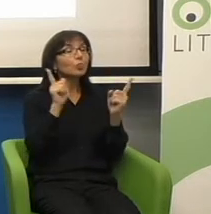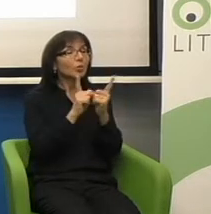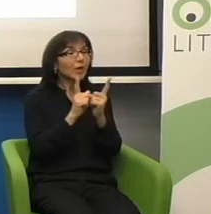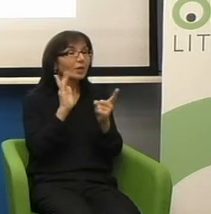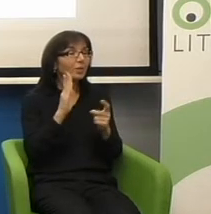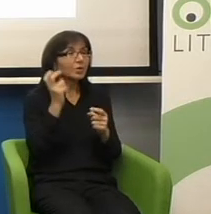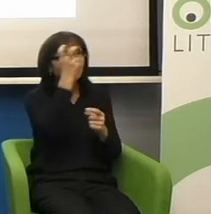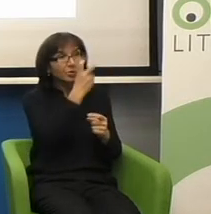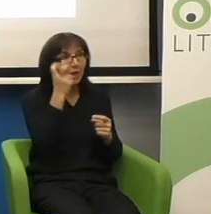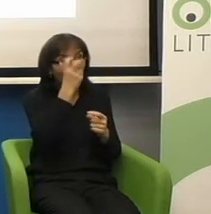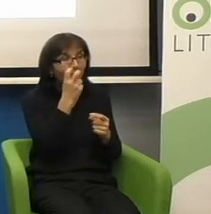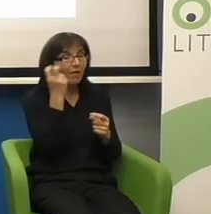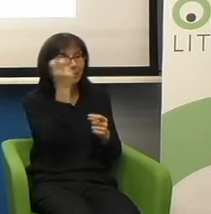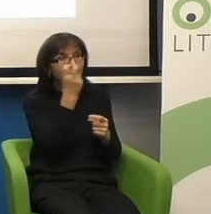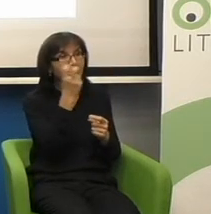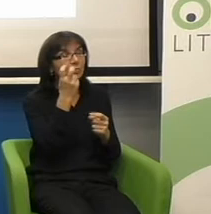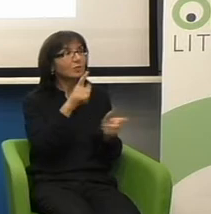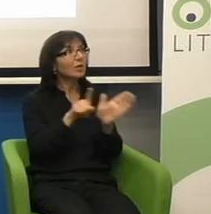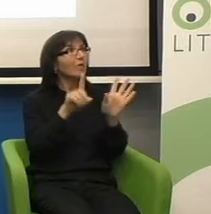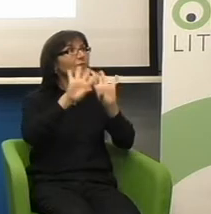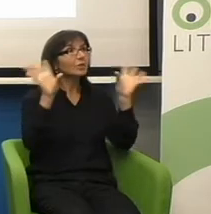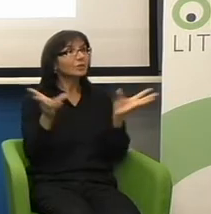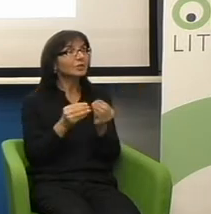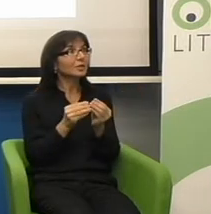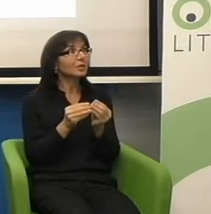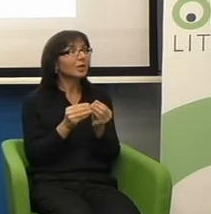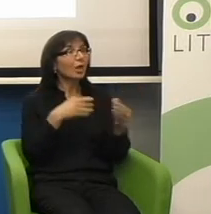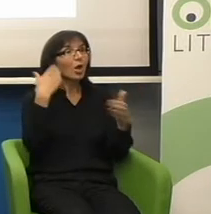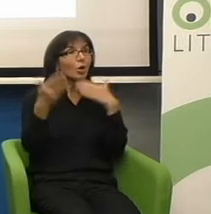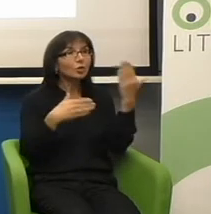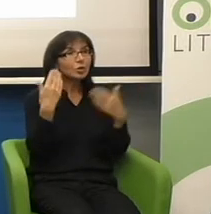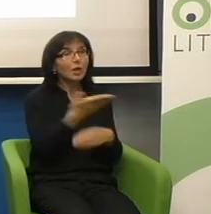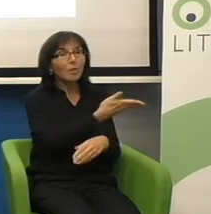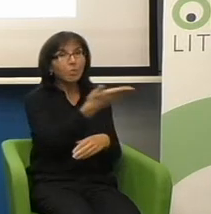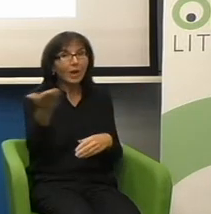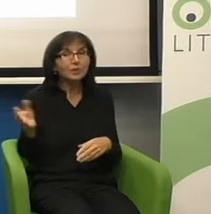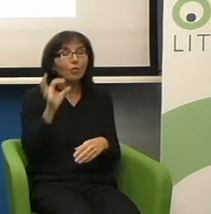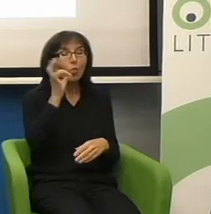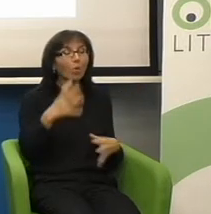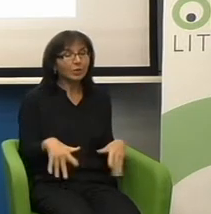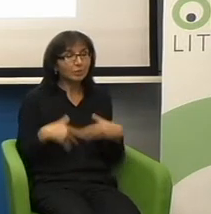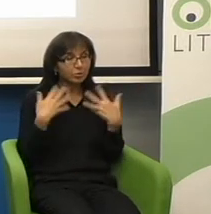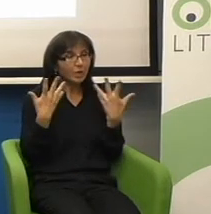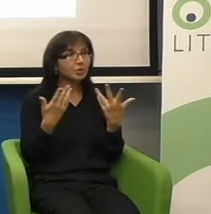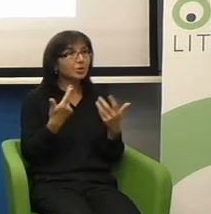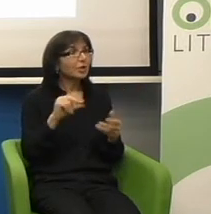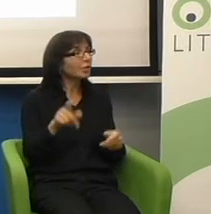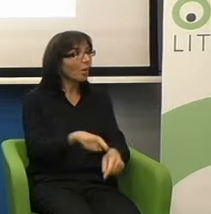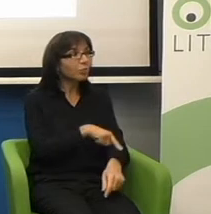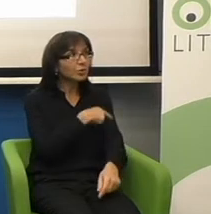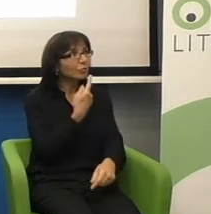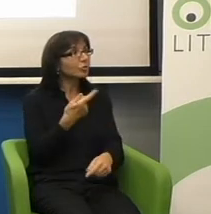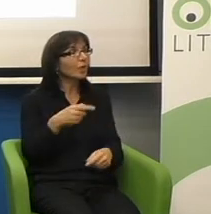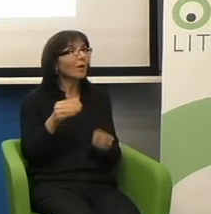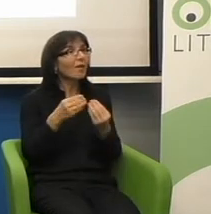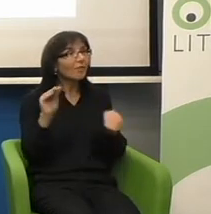ciekawe, interesujące dla wszystkich. Życzę Państwu tych dobrych przeżyć i nie przeciągam